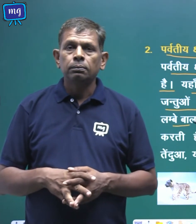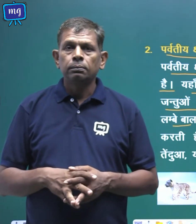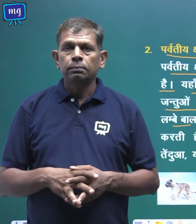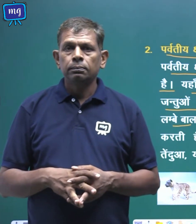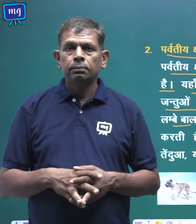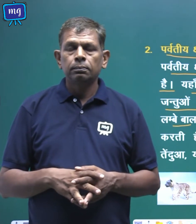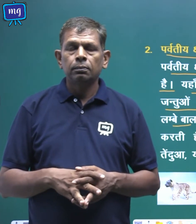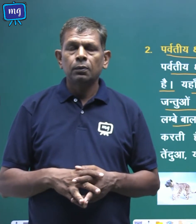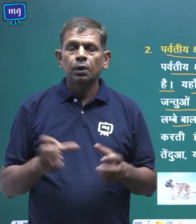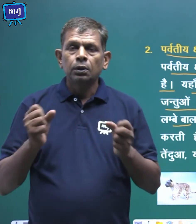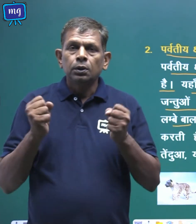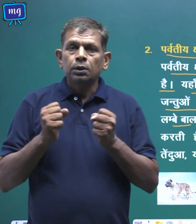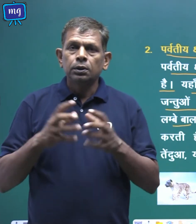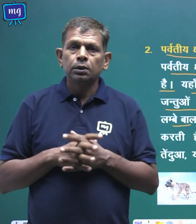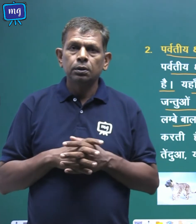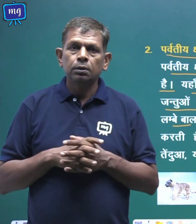ठंड से